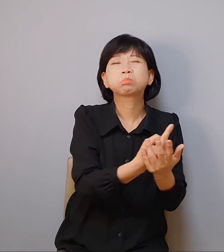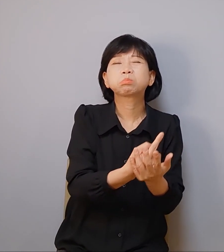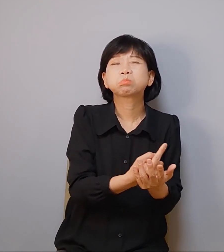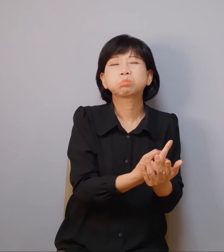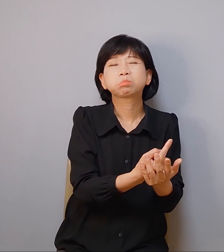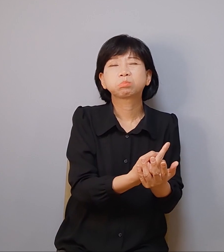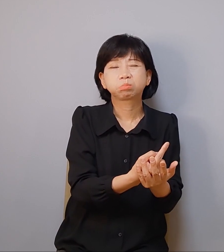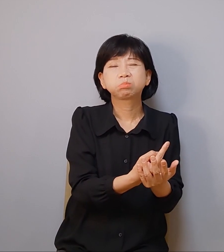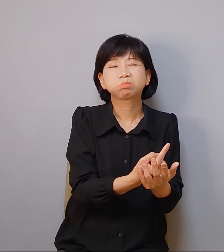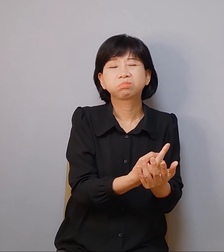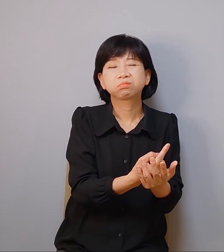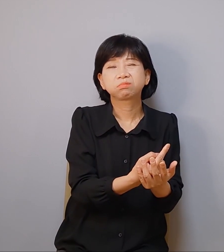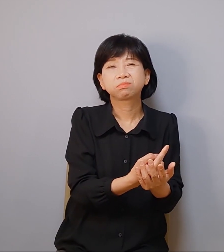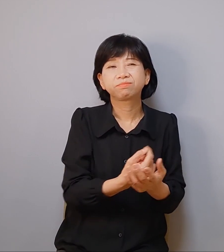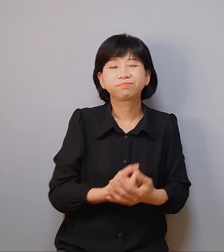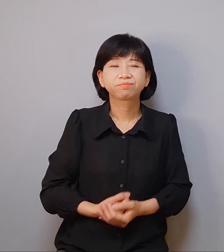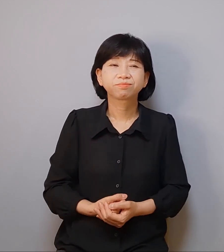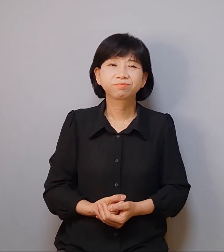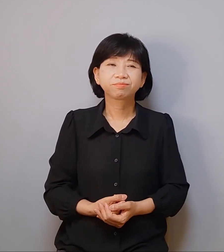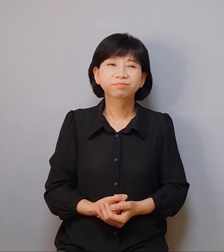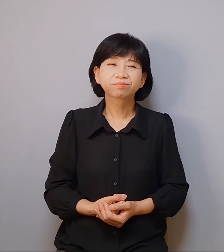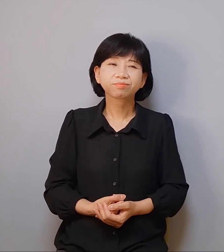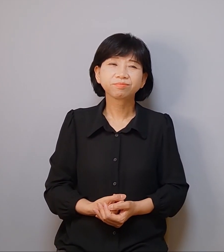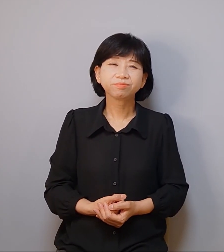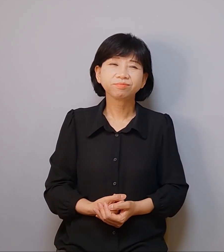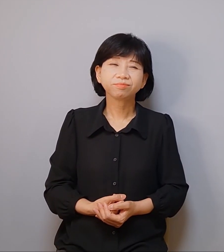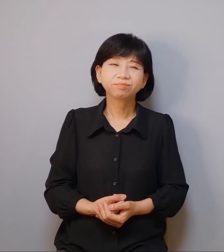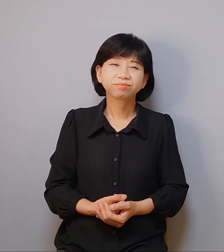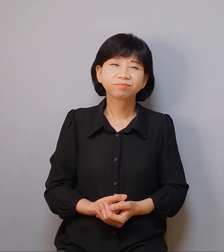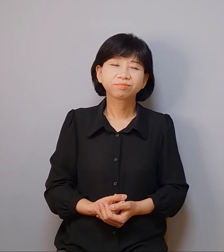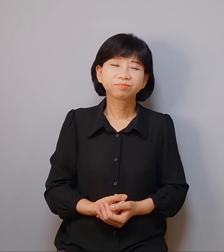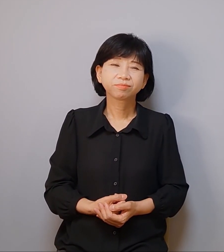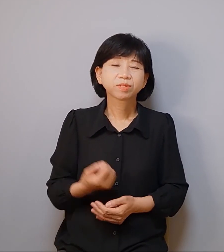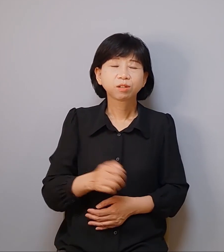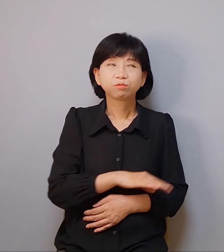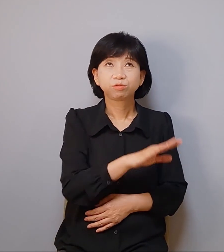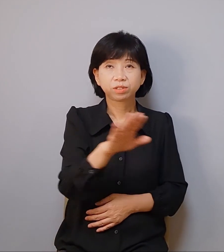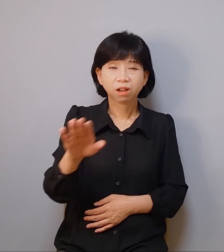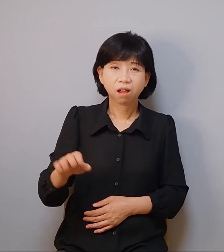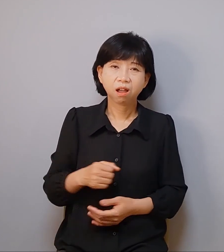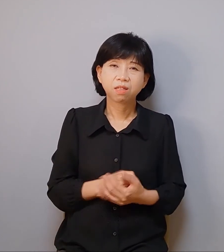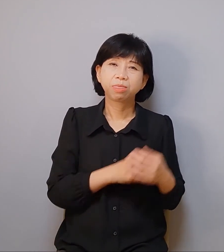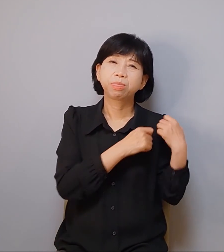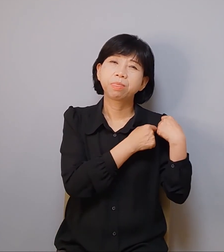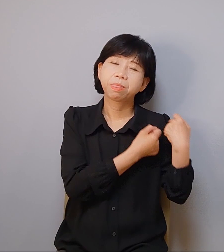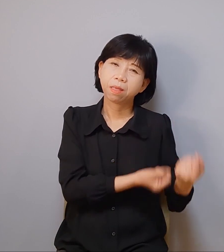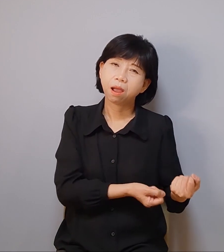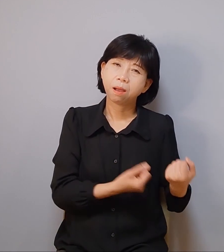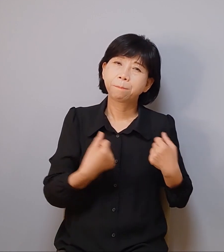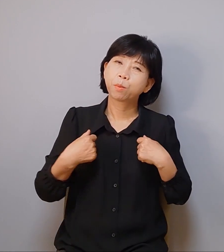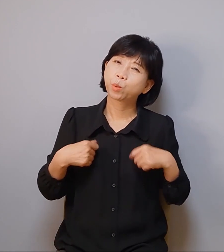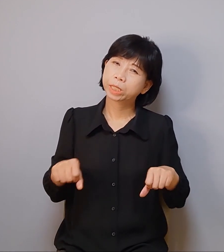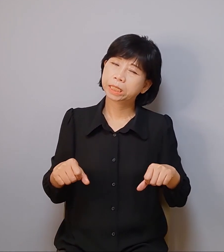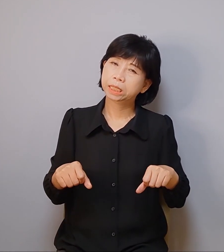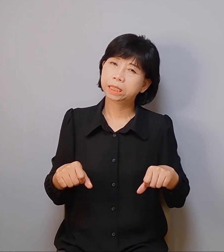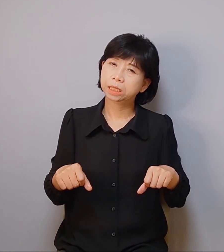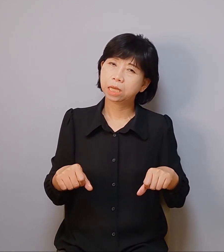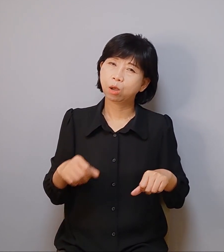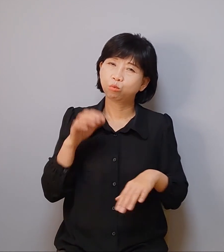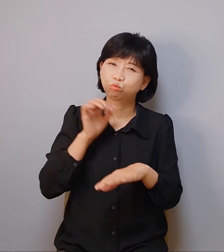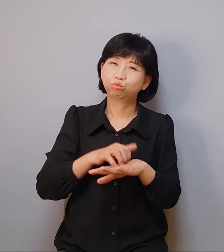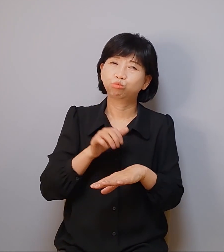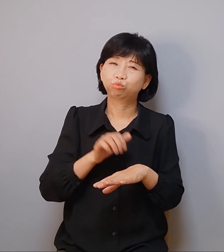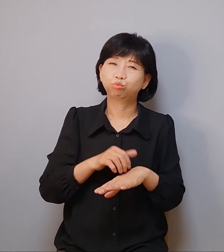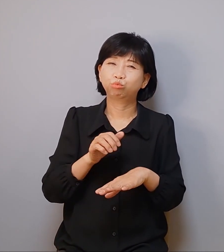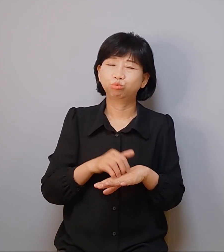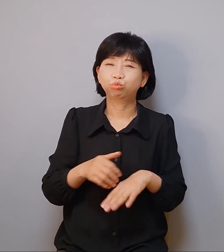여러분, 그러나 우리가 내려놓을 것들을 좀 훈련해야 돼요. 우리가 실력이 없어서가 아닙니다. 우리는